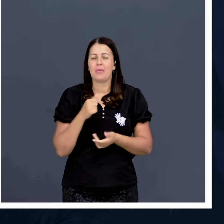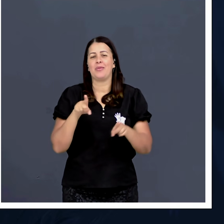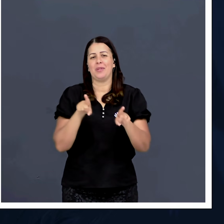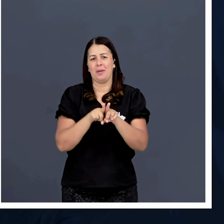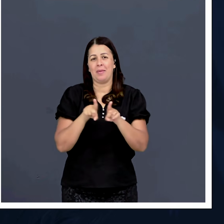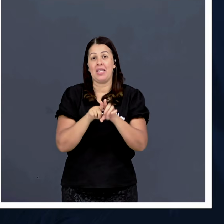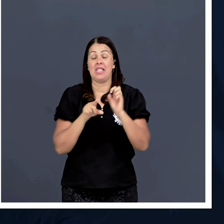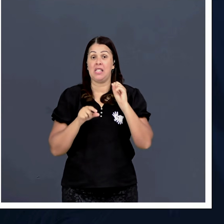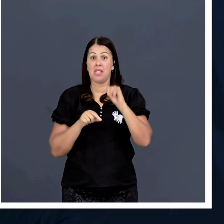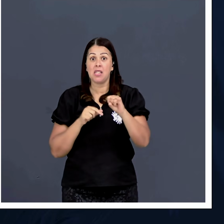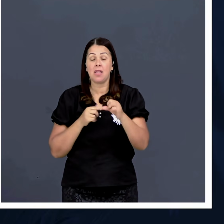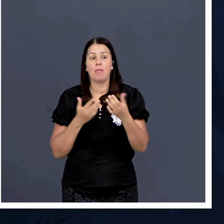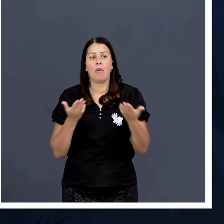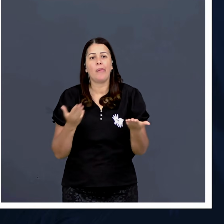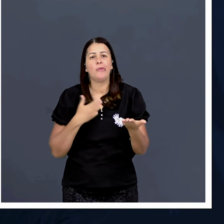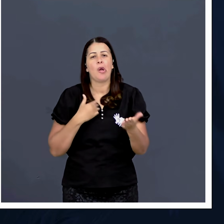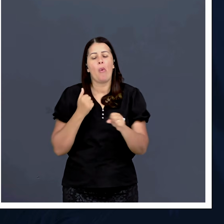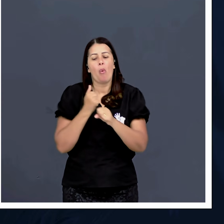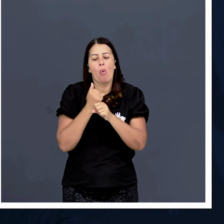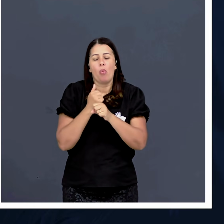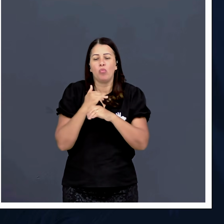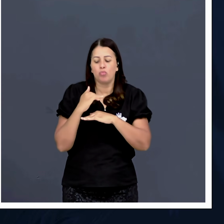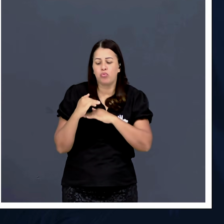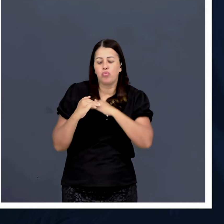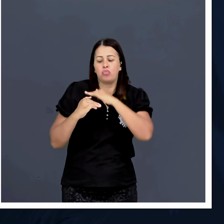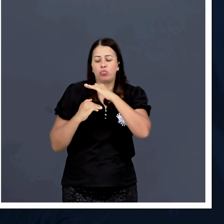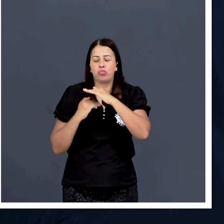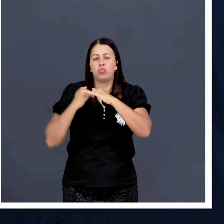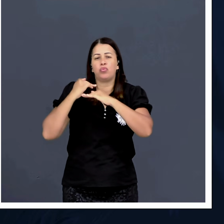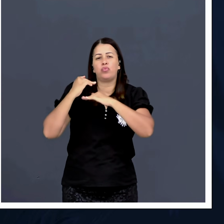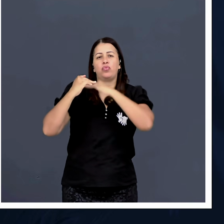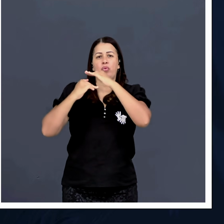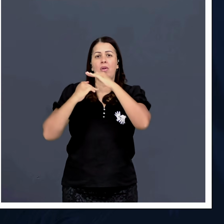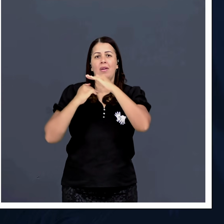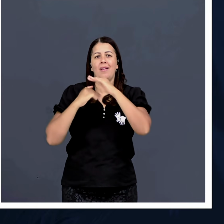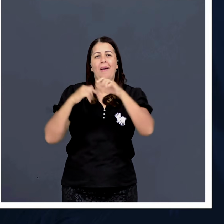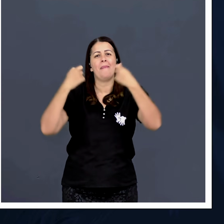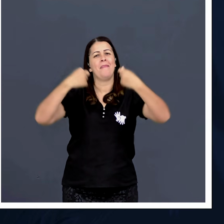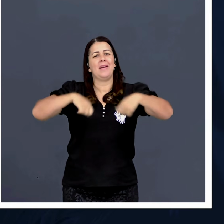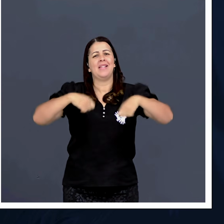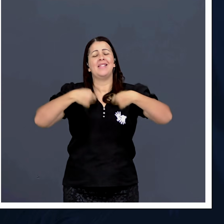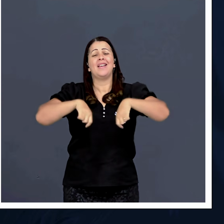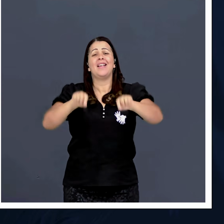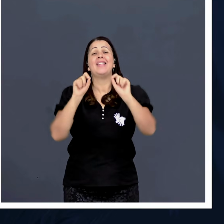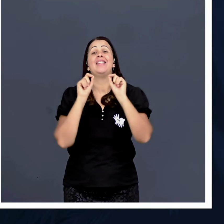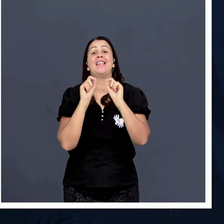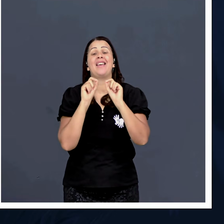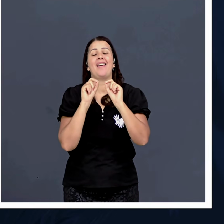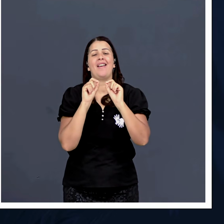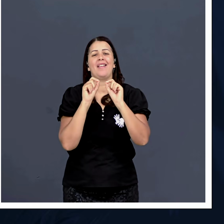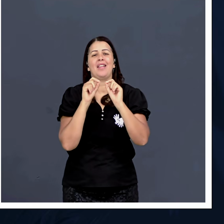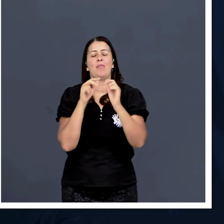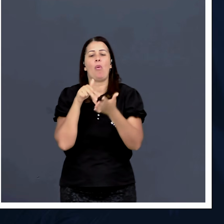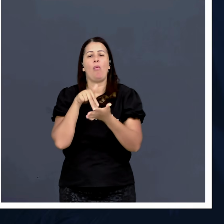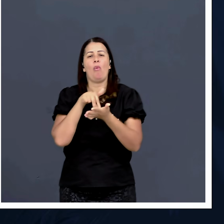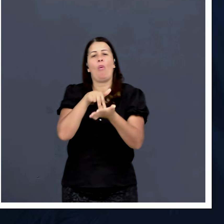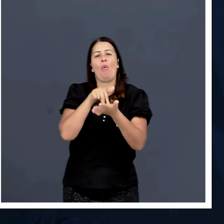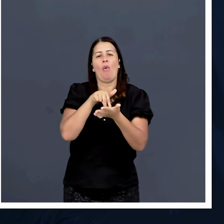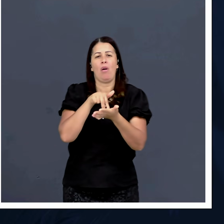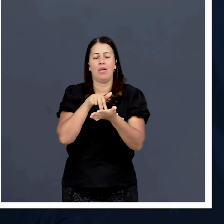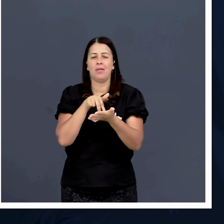que se algo é para ser construído, edificado, ele vai precisar de um pilar.